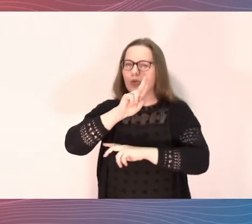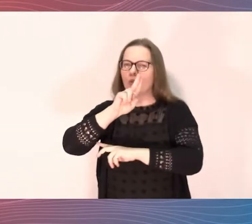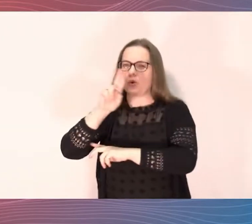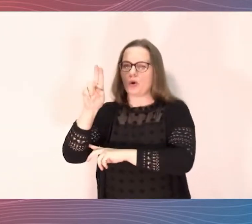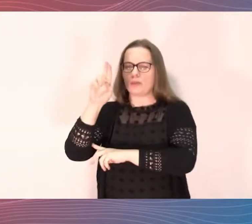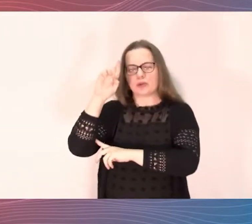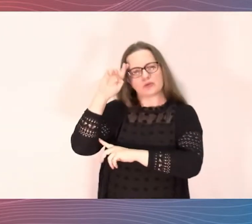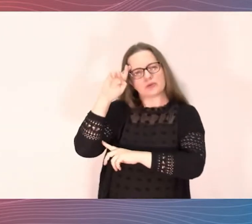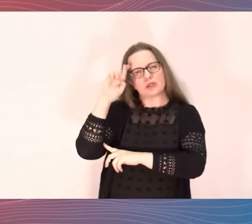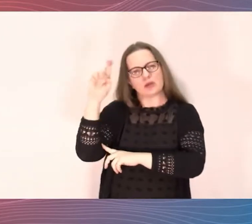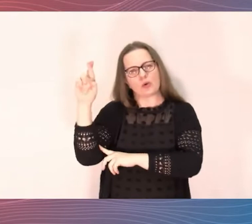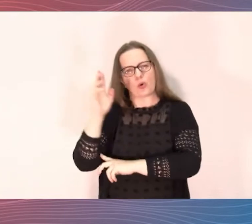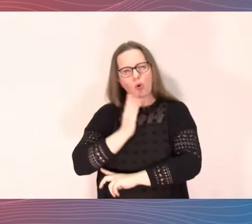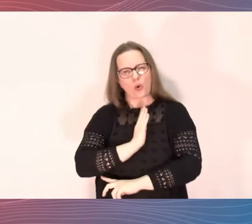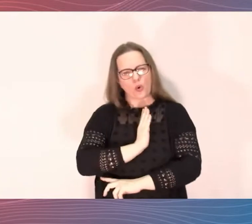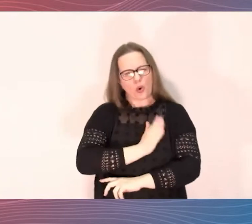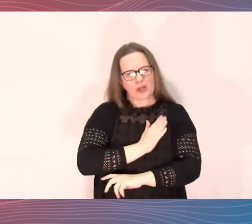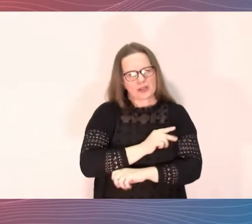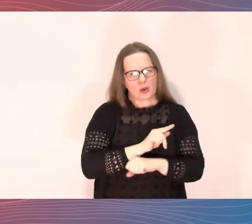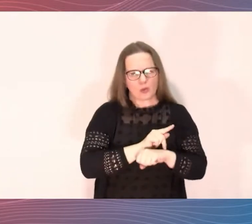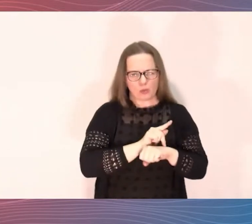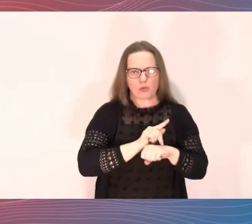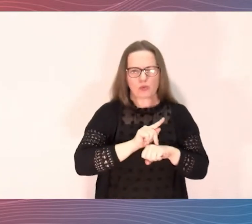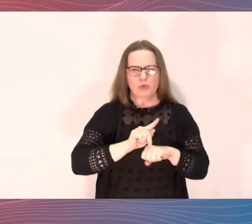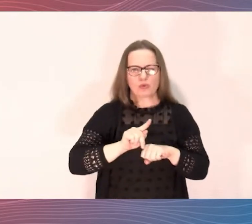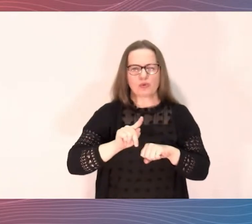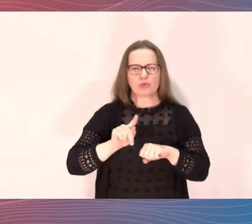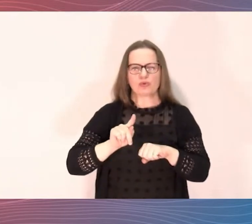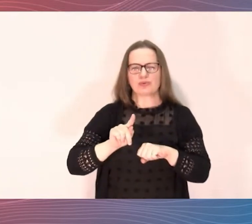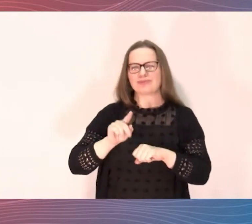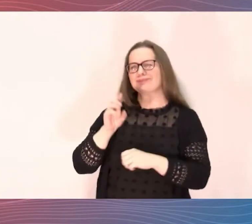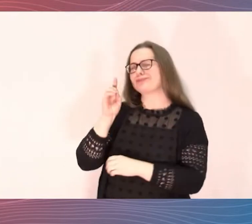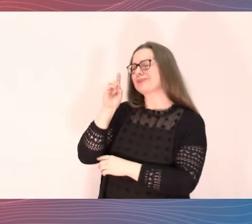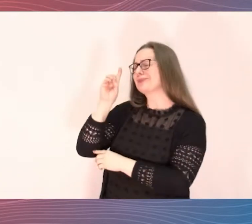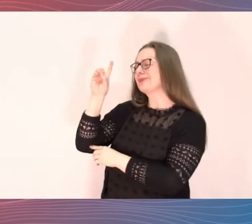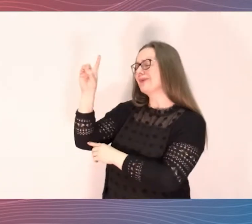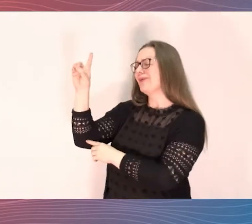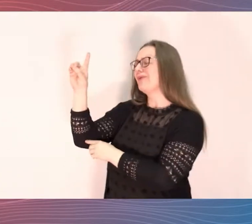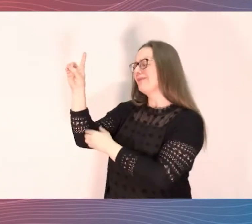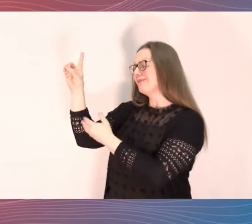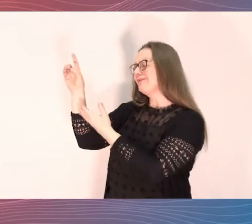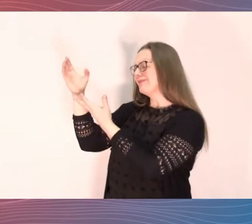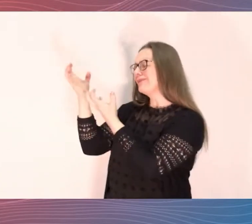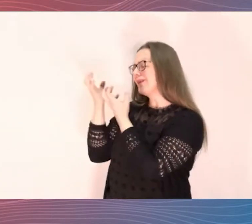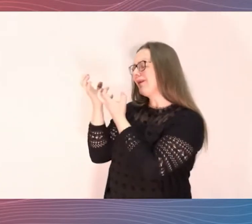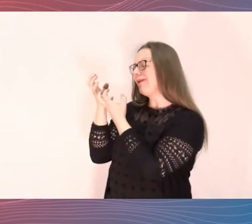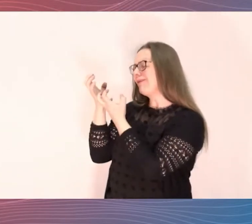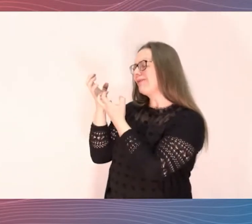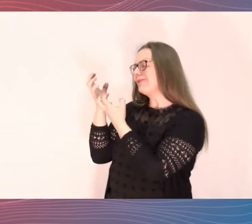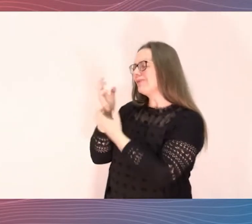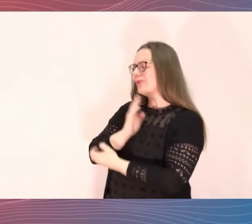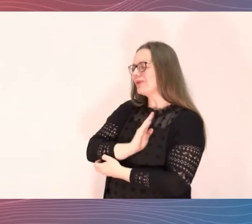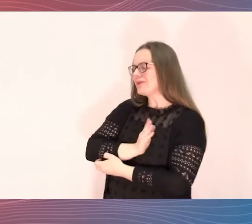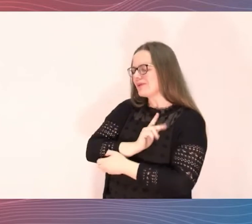Coração puro. Senhor, me dá um coração puro.